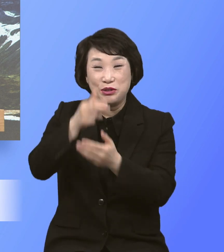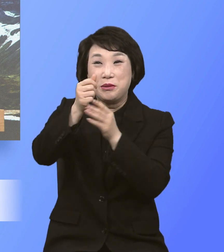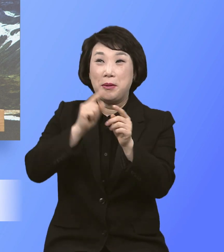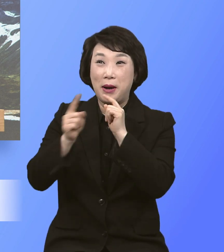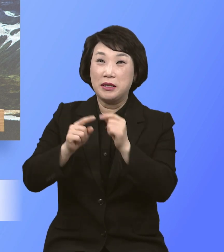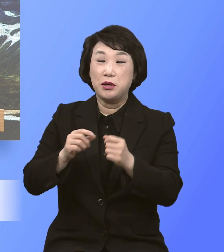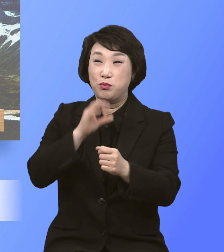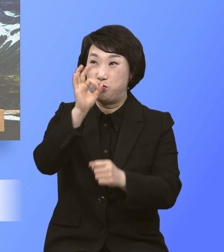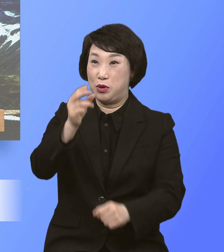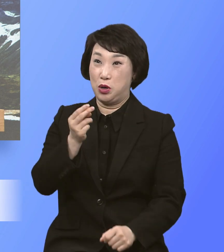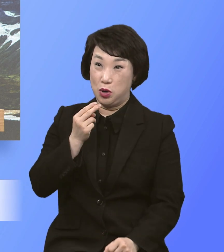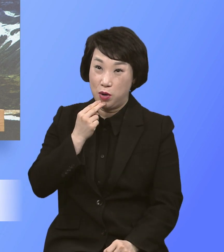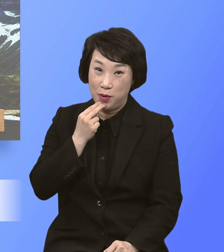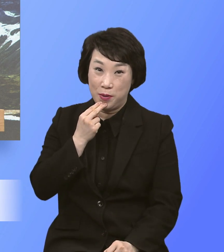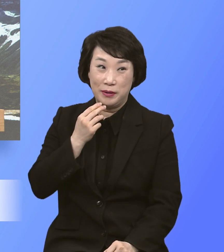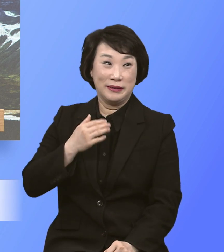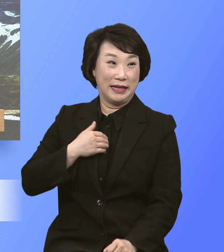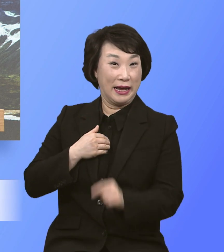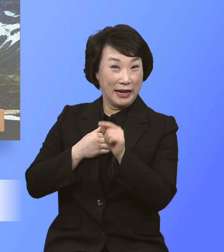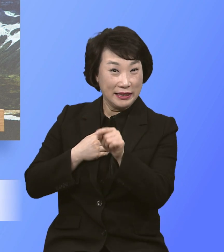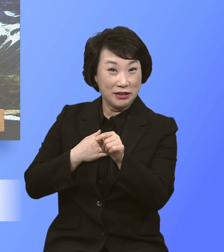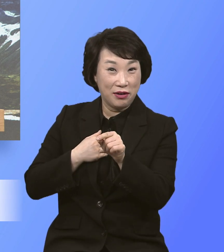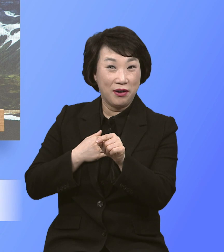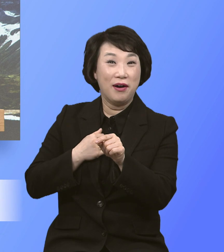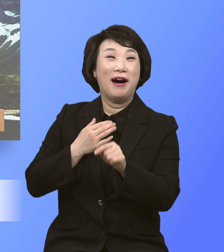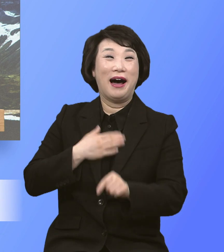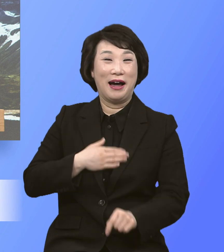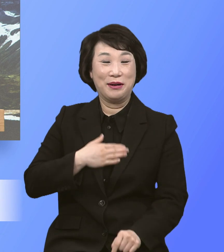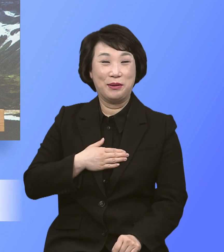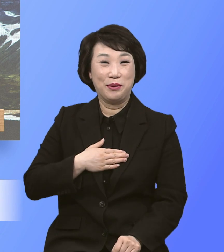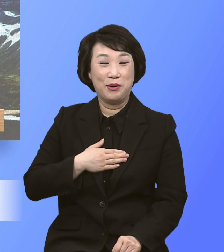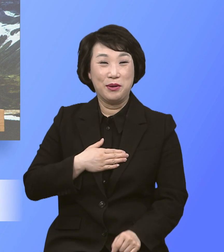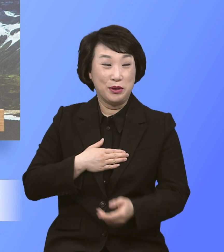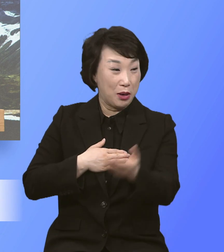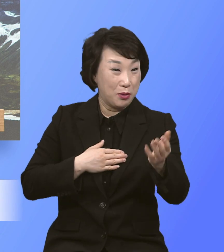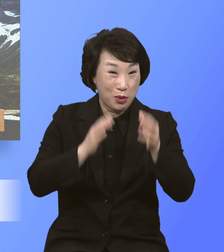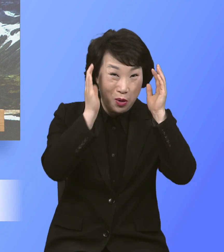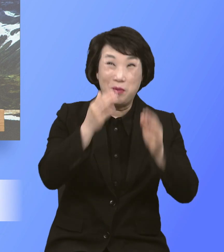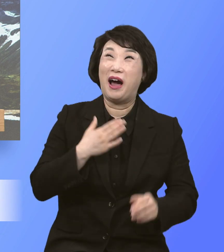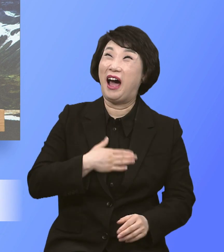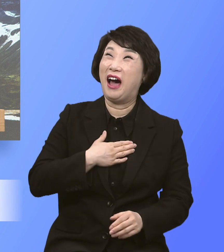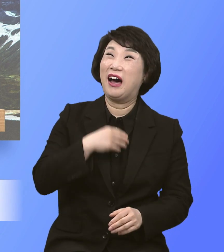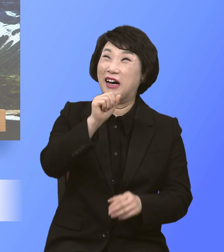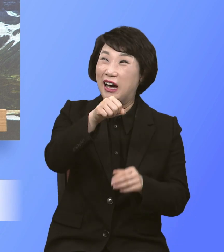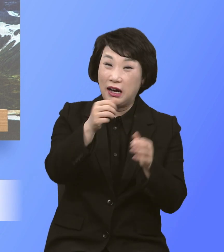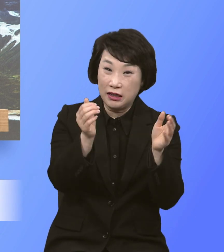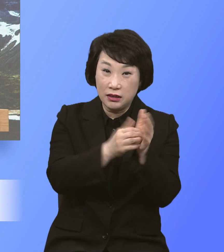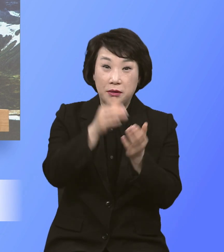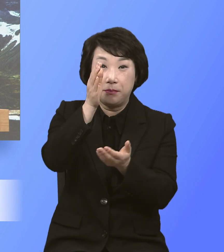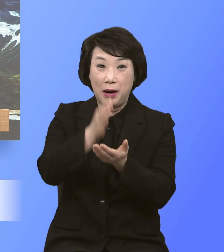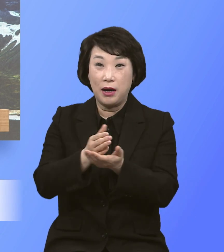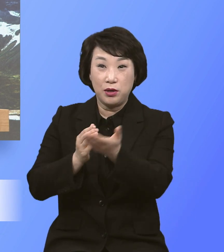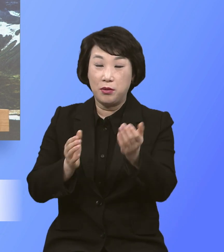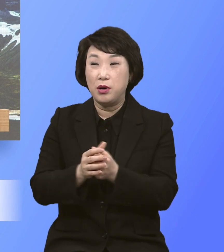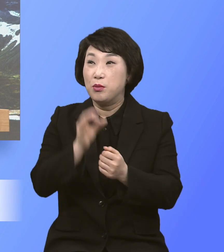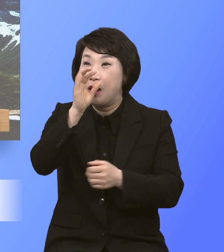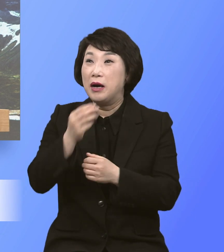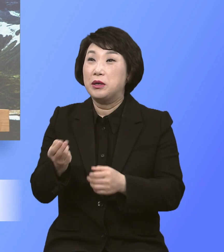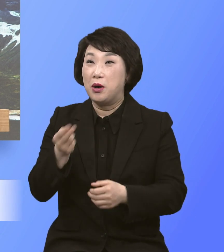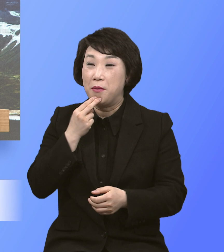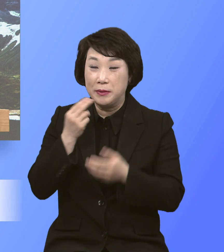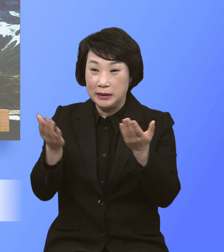말씀이 능치 못함이 없다는 사실에 대해서 공부만 하지 말고 능치 못함이 없는